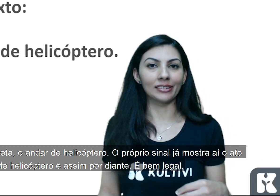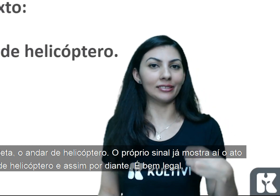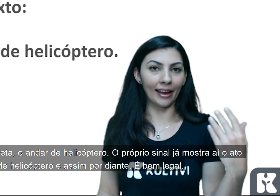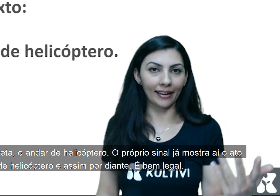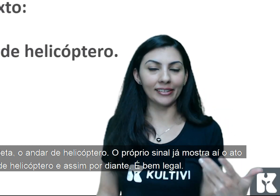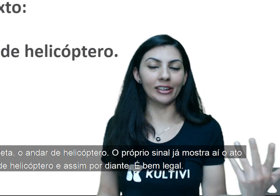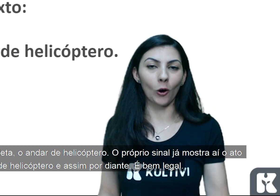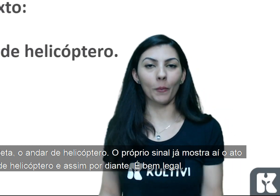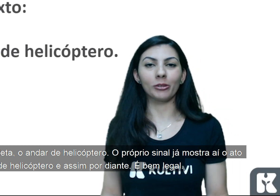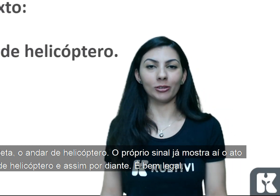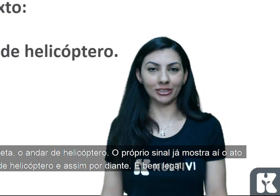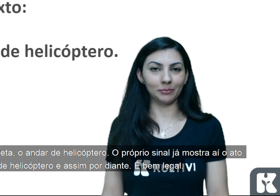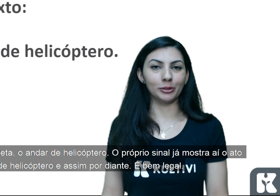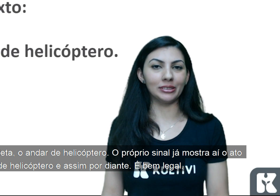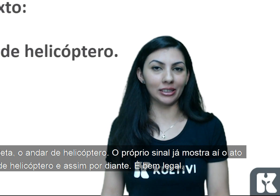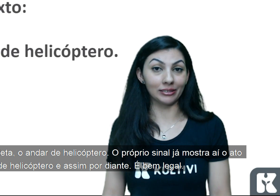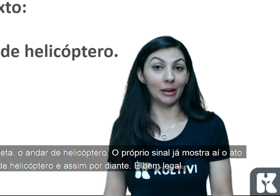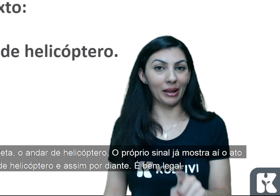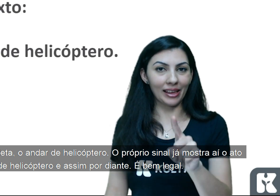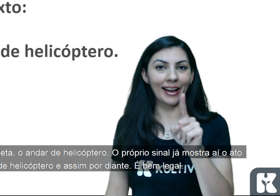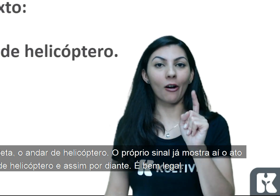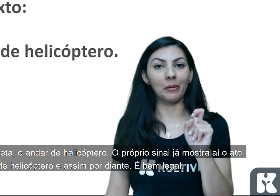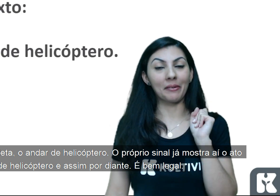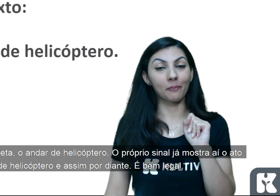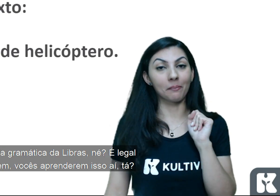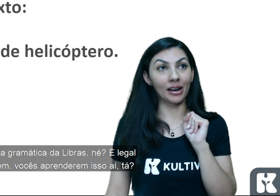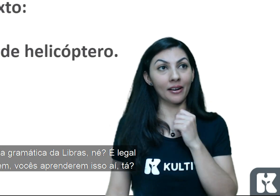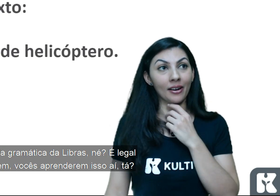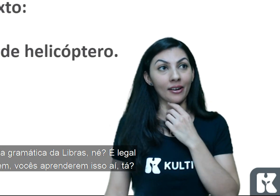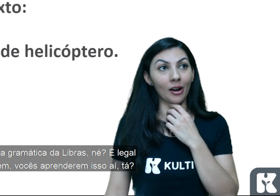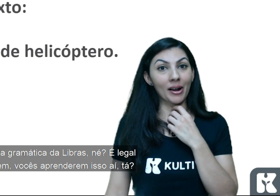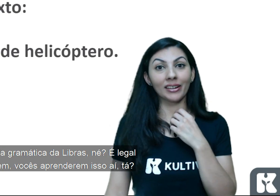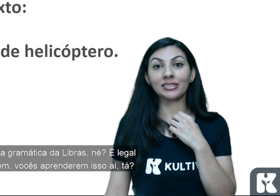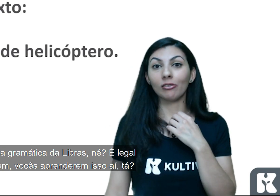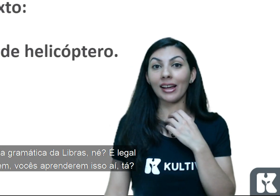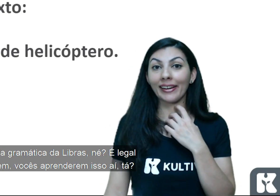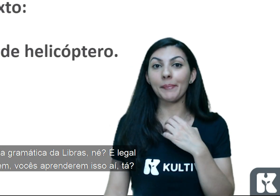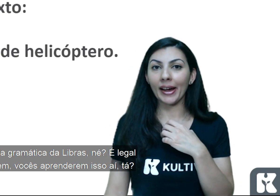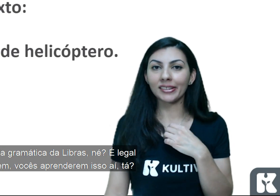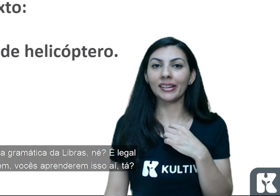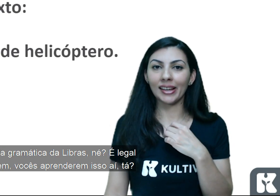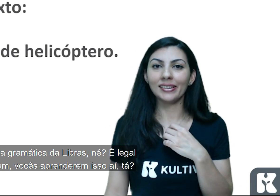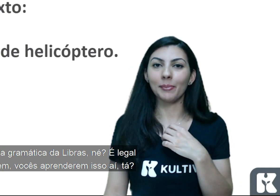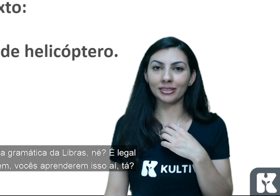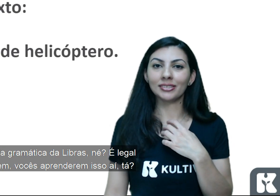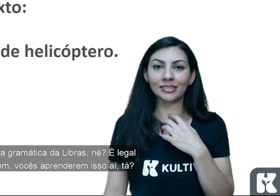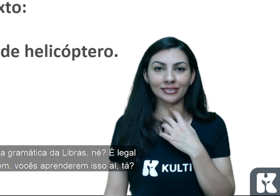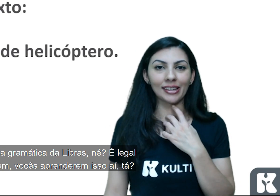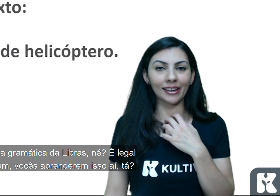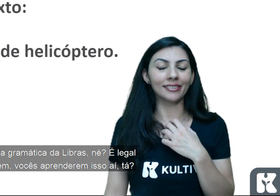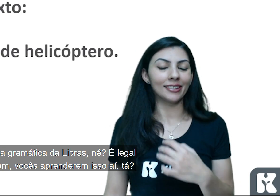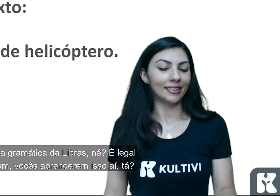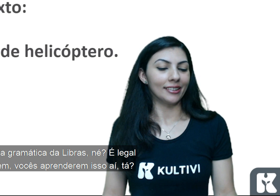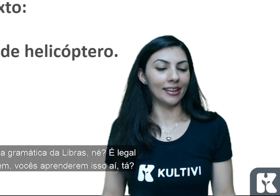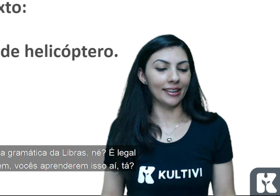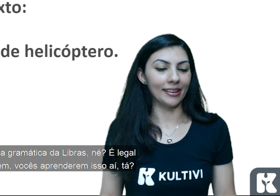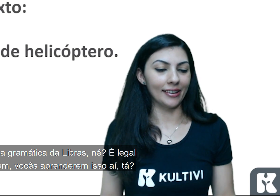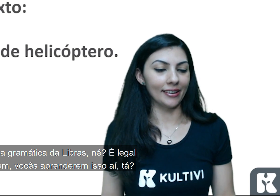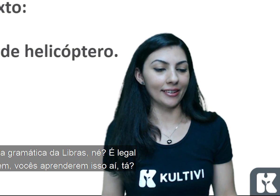bicicleta, andar de helicóptero e assim por diante. É bem legal. É uma questão da gramática da Libra, né?